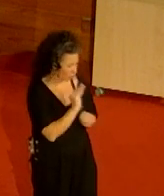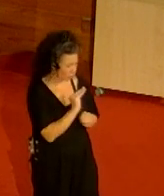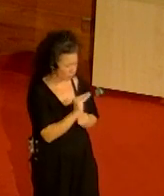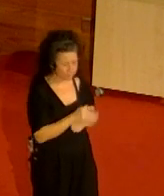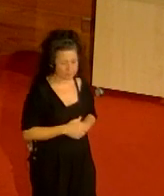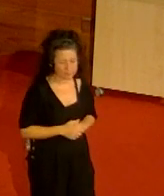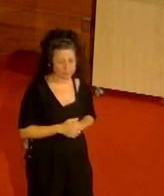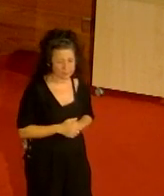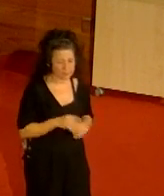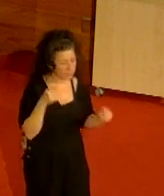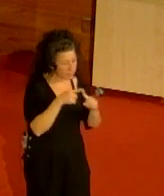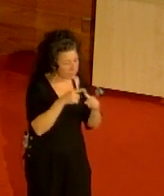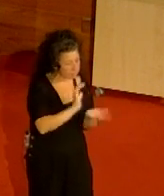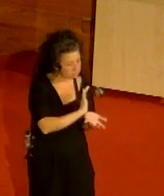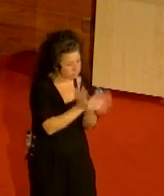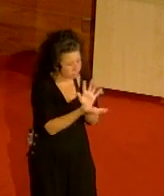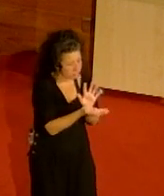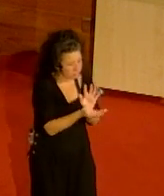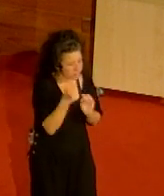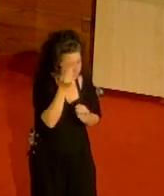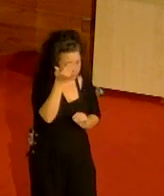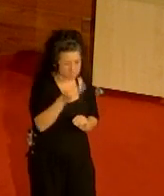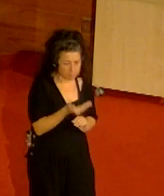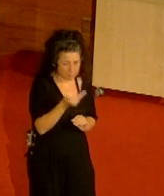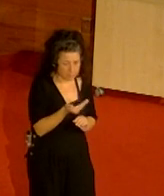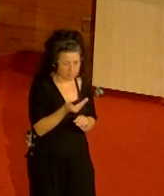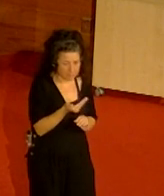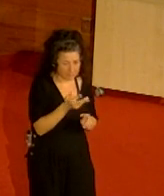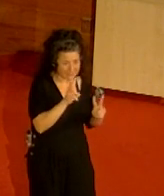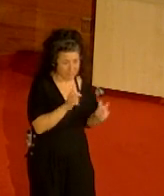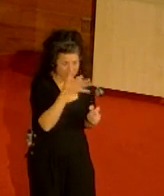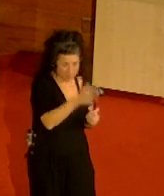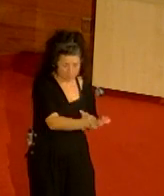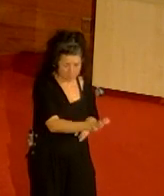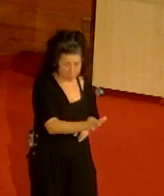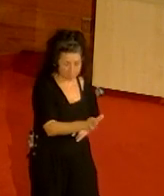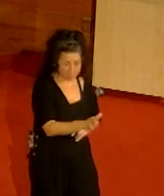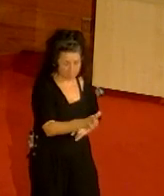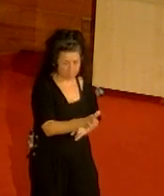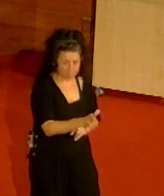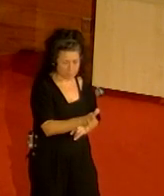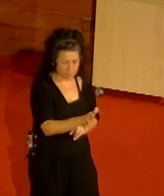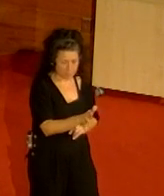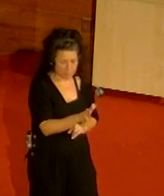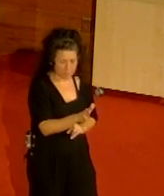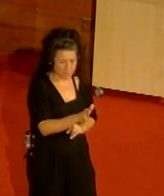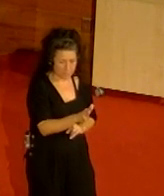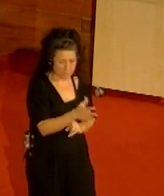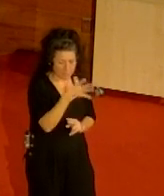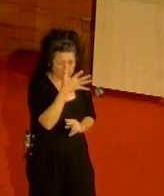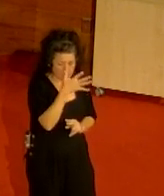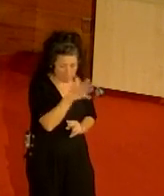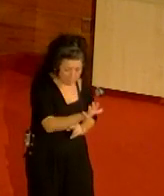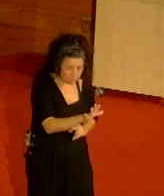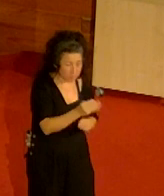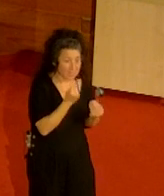y para la transformación me parece fundamental una parte, que es la parte de la denuncia, no solo, o sea, a través de contar